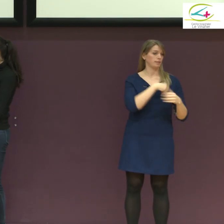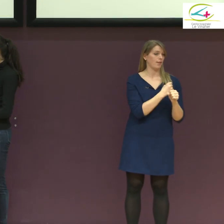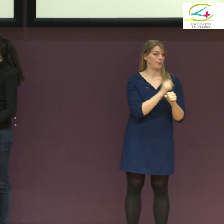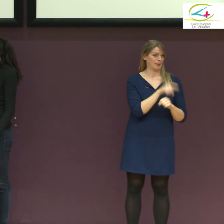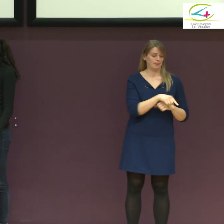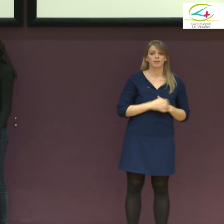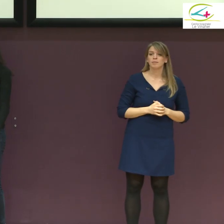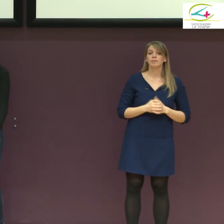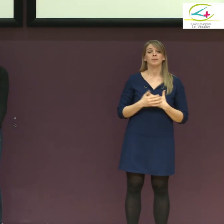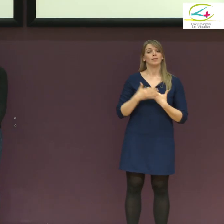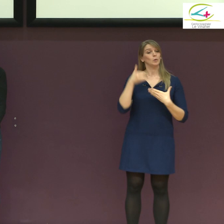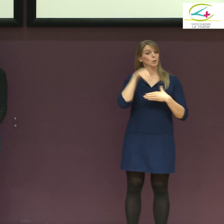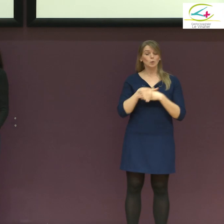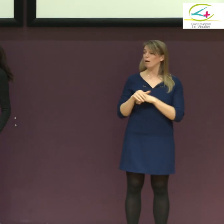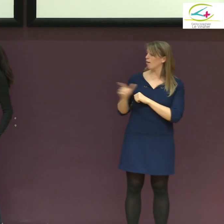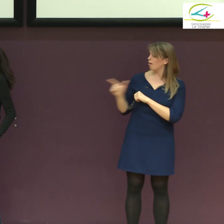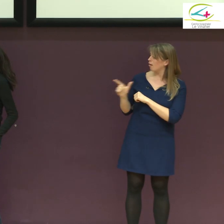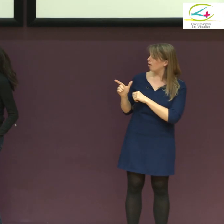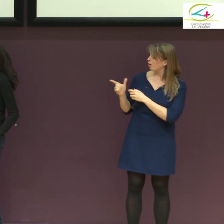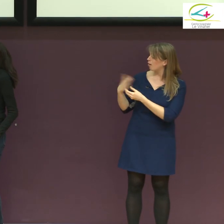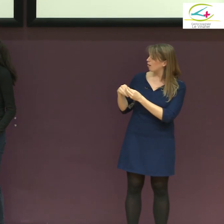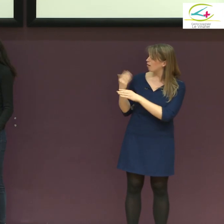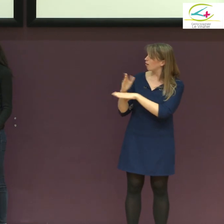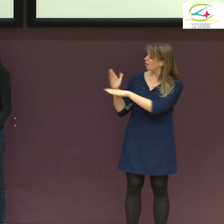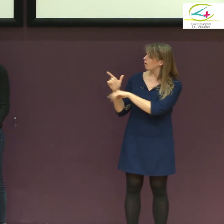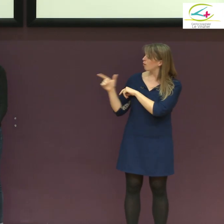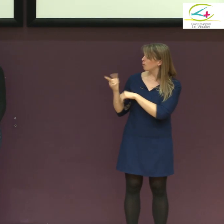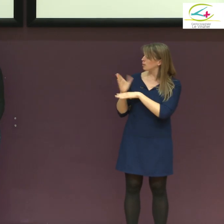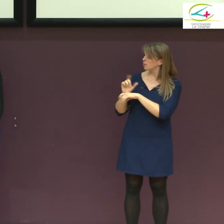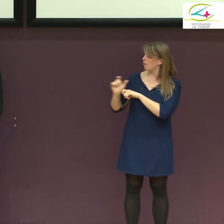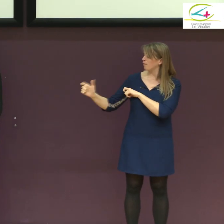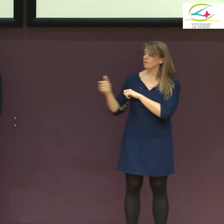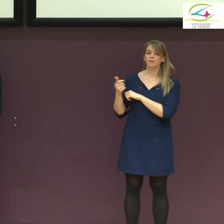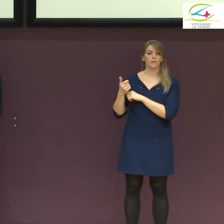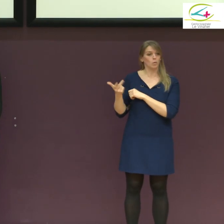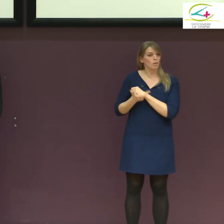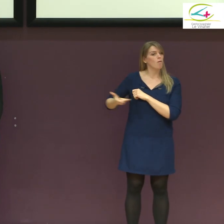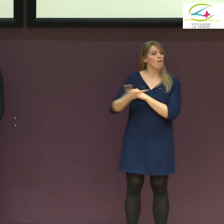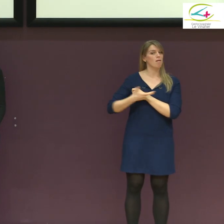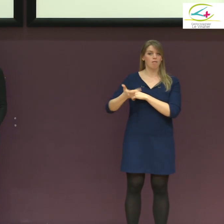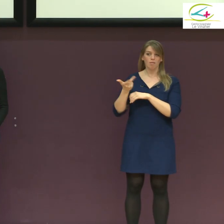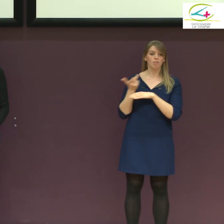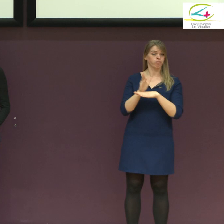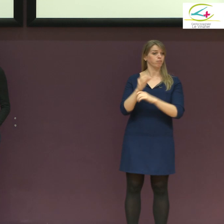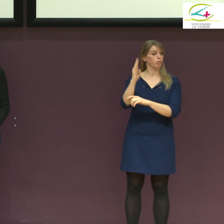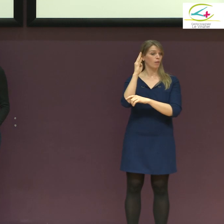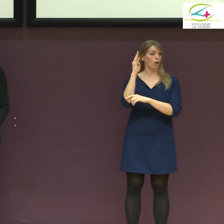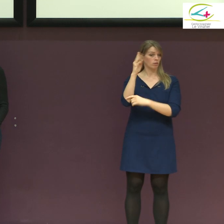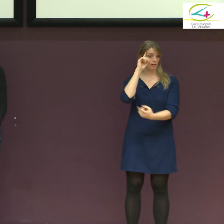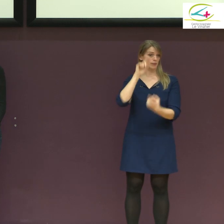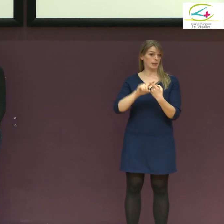donc avec les deux intervenants que je vais laisser se présenter juste après, on va vous proposer cette